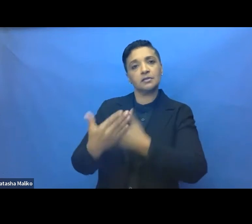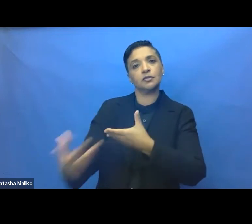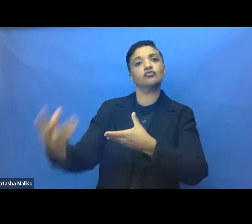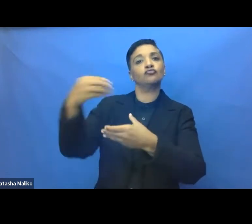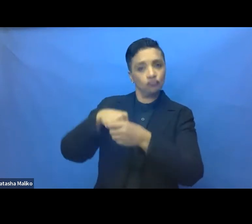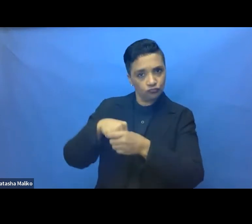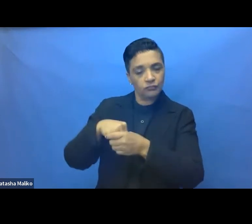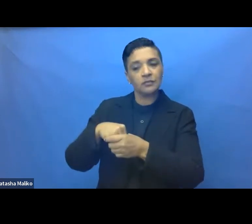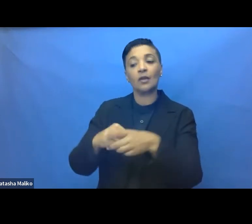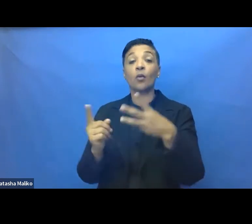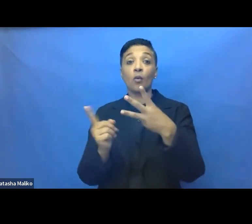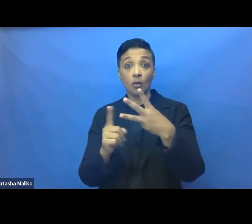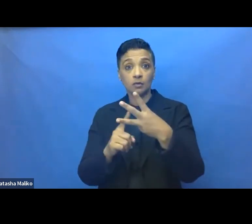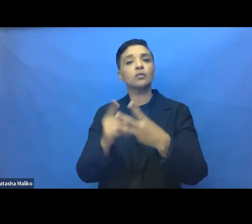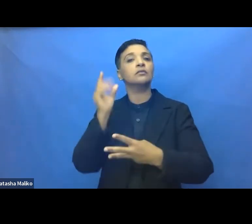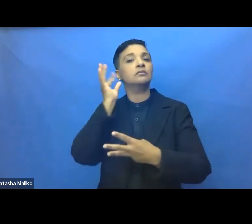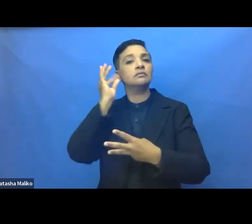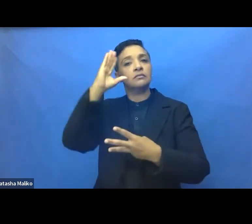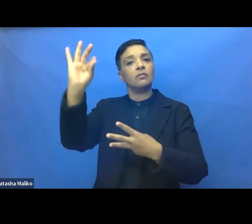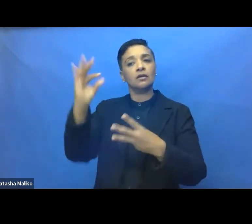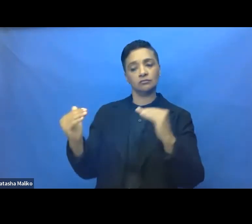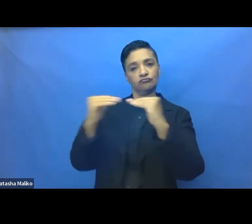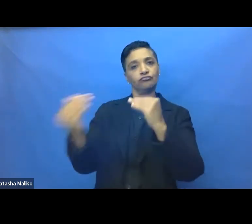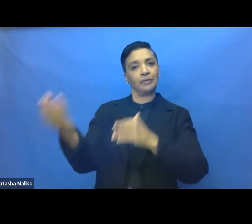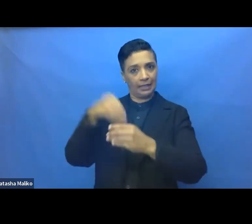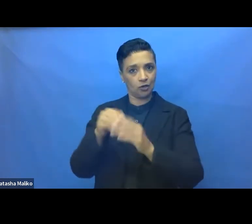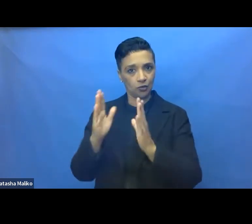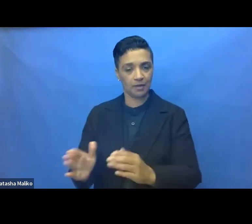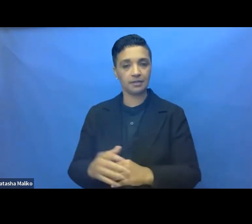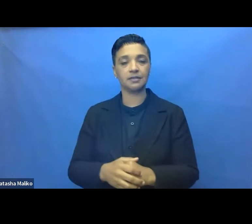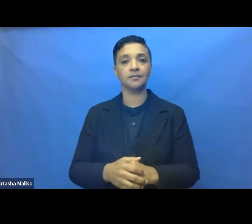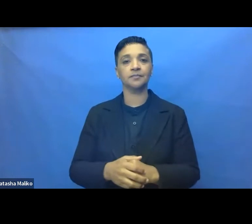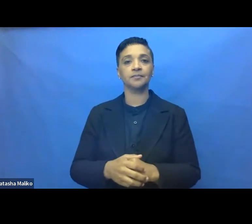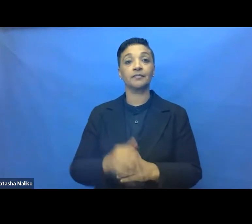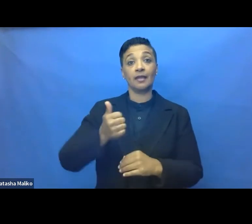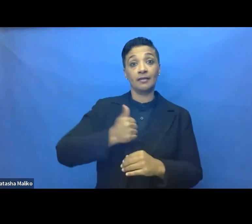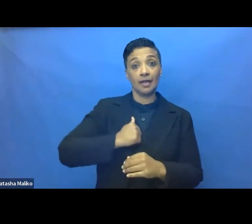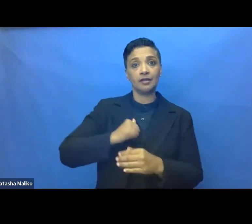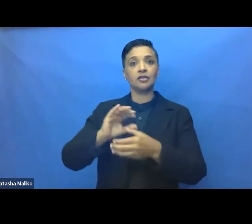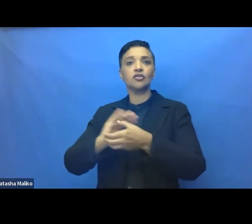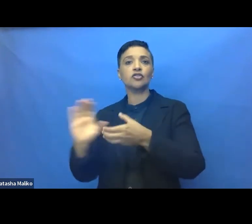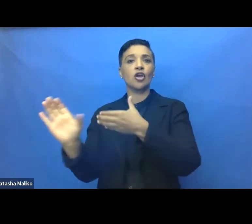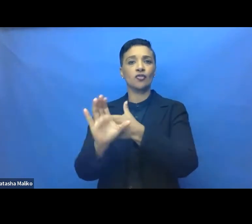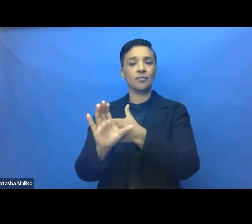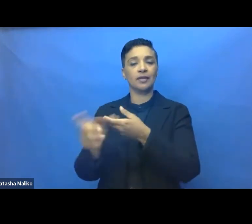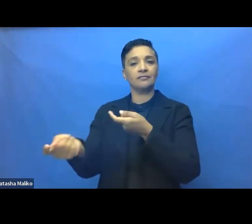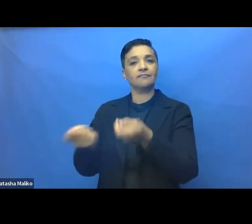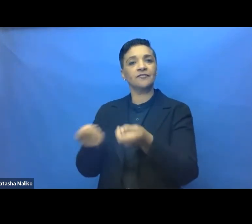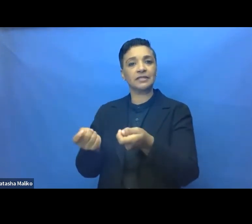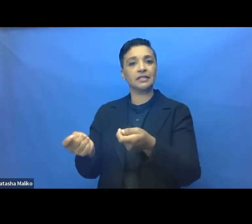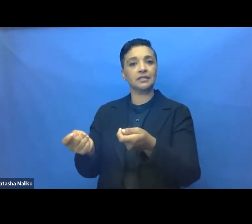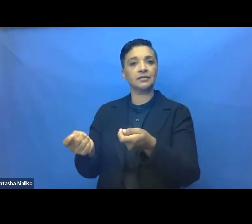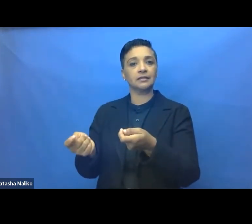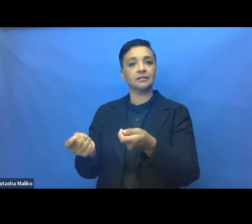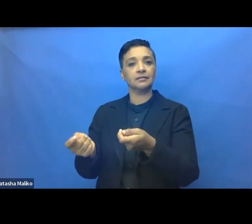à faire progresser les solutions climatiques tenant compte du genre. Par exemple, notre soutien à